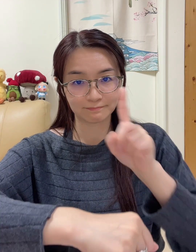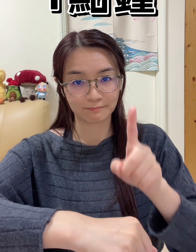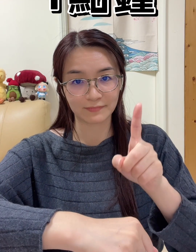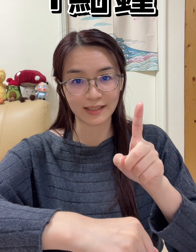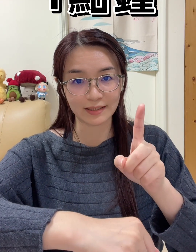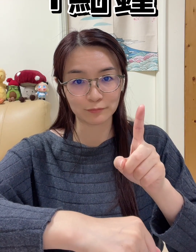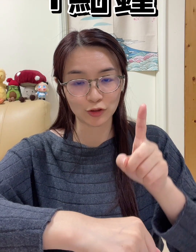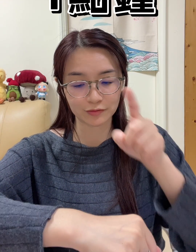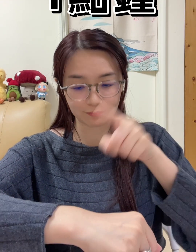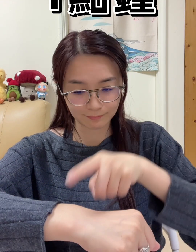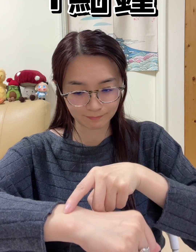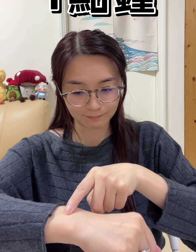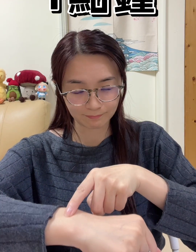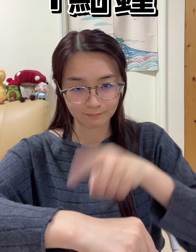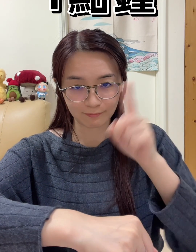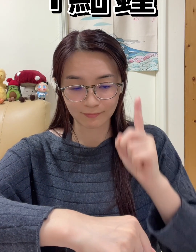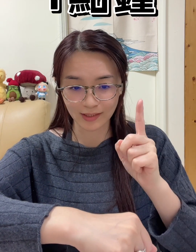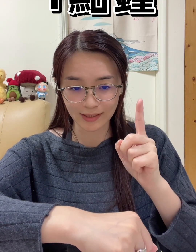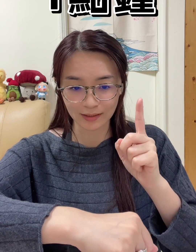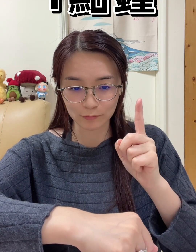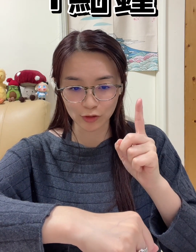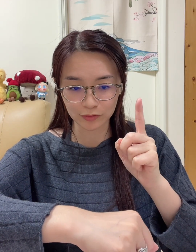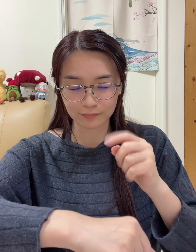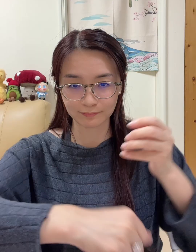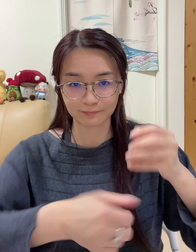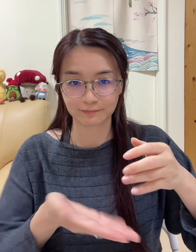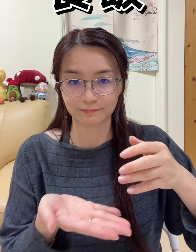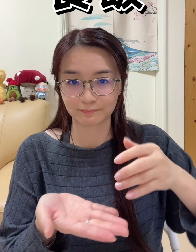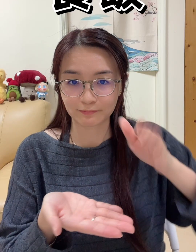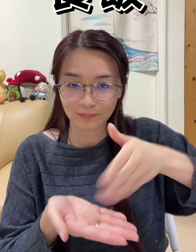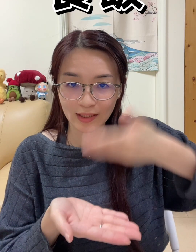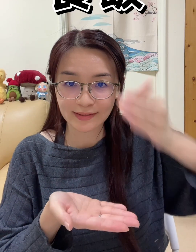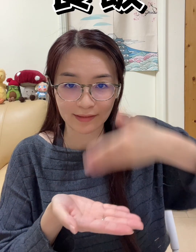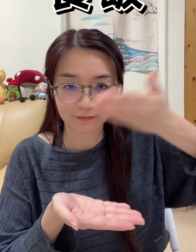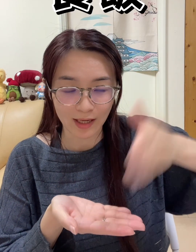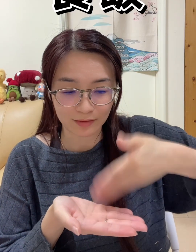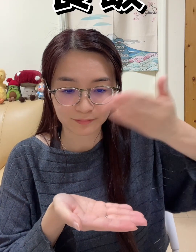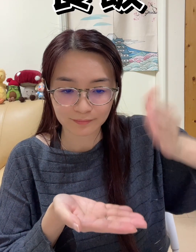一點鐘，一點鐘，食飯，